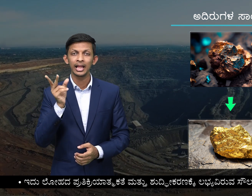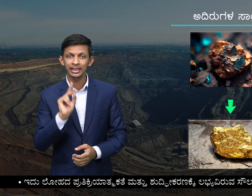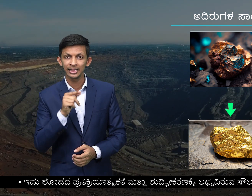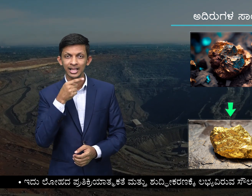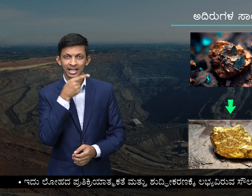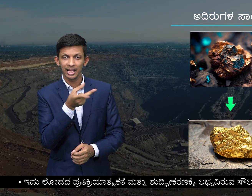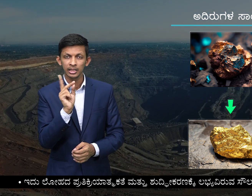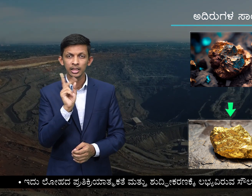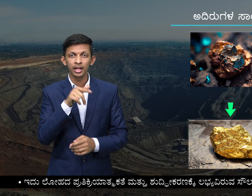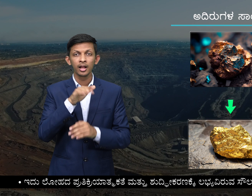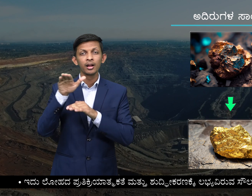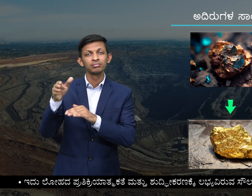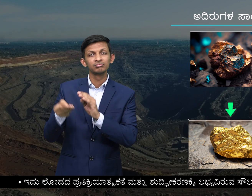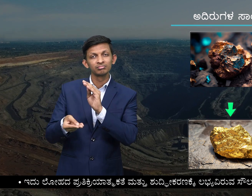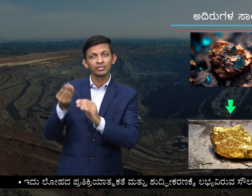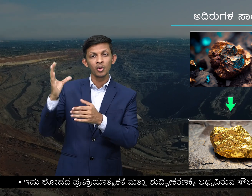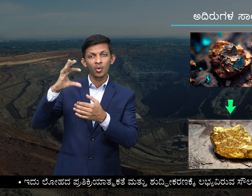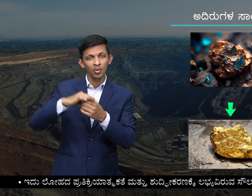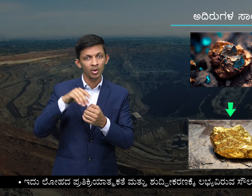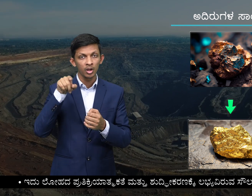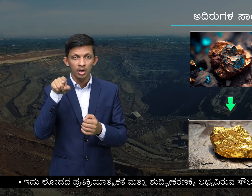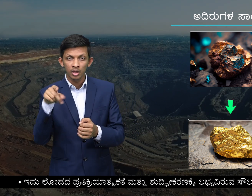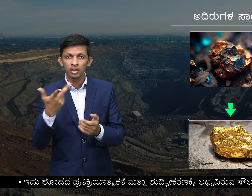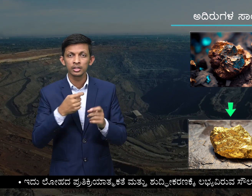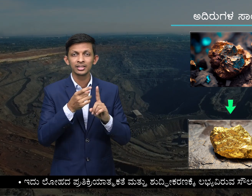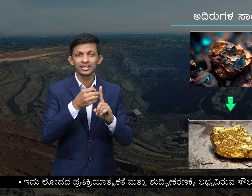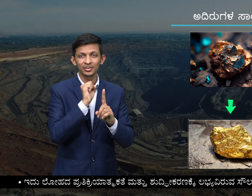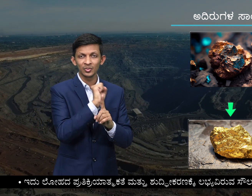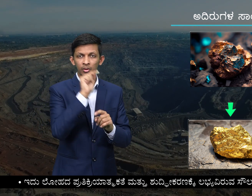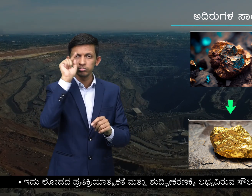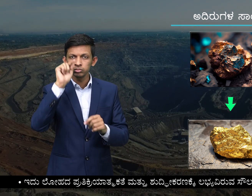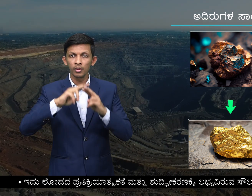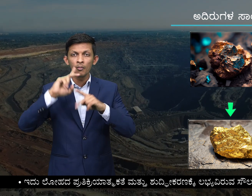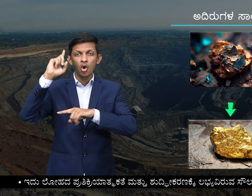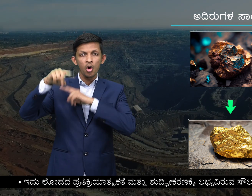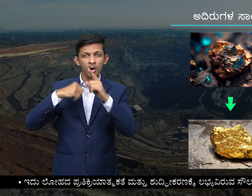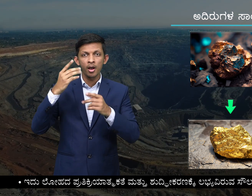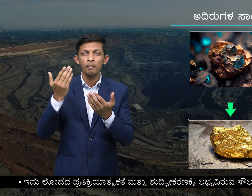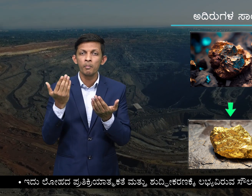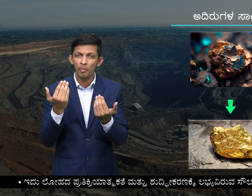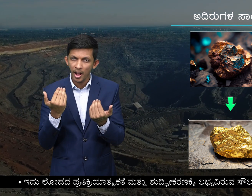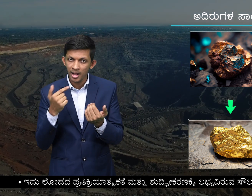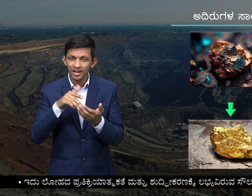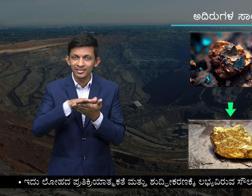ಇದು ಲೋಹದ ಪ್ರತಿಕ್ರಿಯಾತ್ಮಕತೆ ಮತ್ತು ಶುದ್ಧೀಕರಣಕ್ಕೆ ಲಭ್ಯವಿರುವ ಸೌಲಭ್ಯಗಳನ್ನ ಅವಲಂಬಿಸಿರುತ್ತೆ.